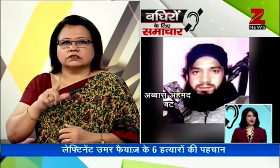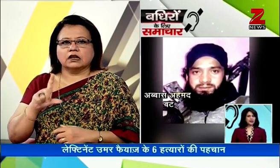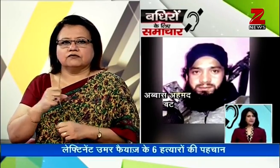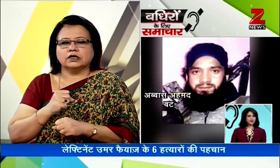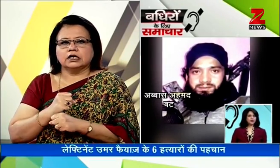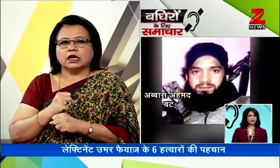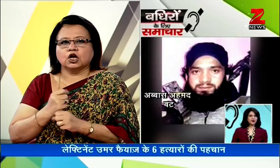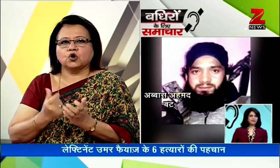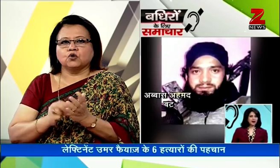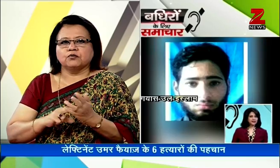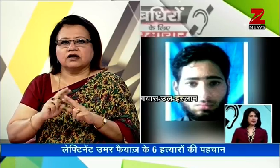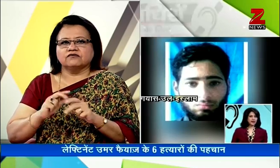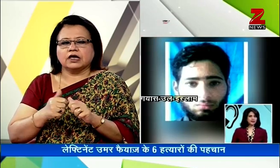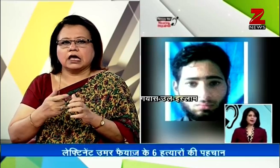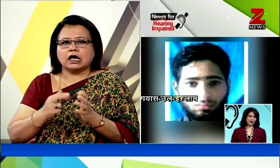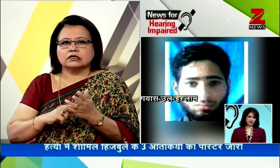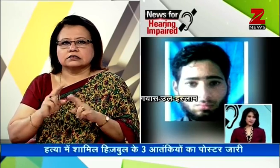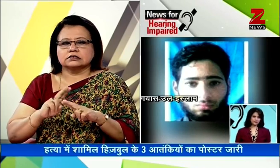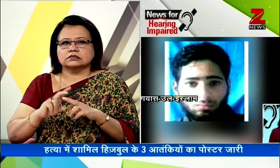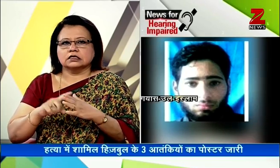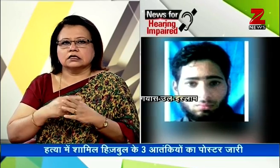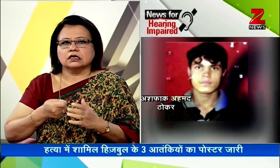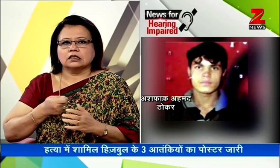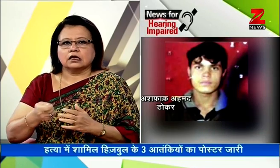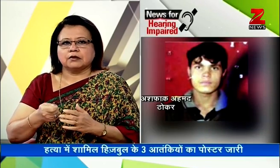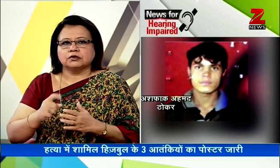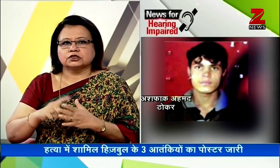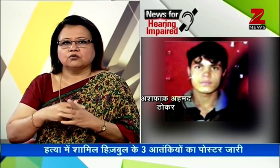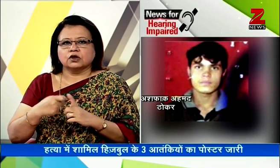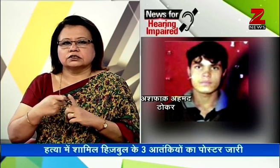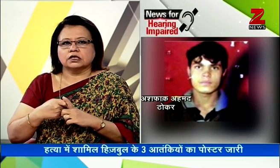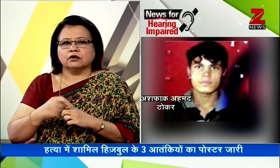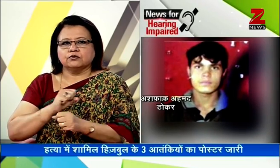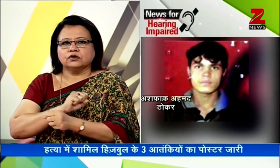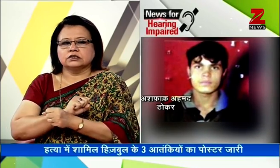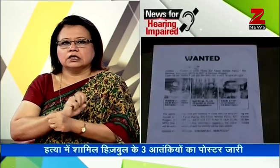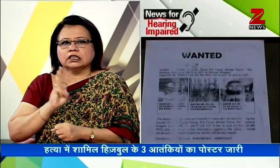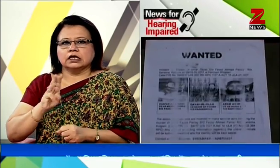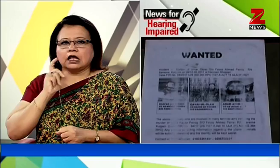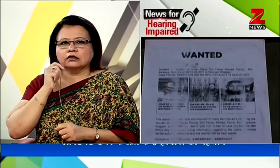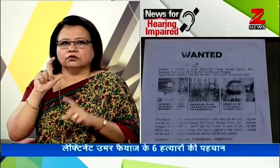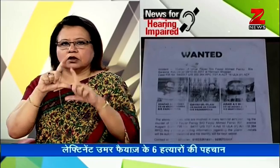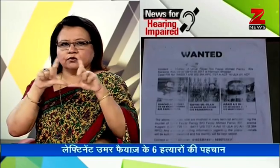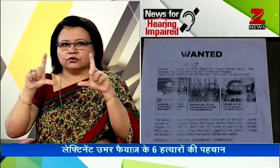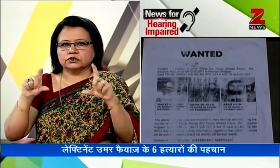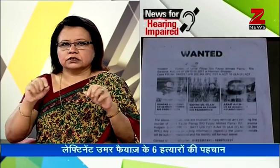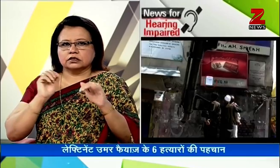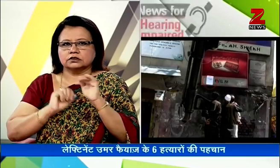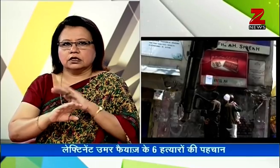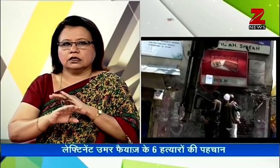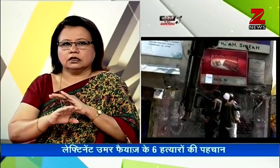सैन्य अधिकारी लेफ्टिनेंट उमर फयाज की हत्या के मामले में जम्मू कश्मीर पुलिस ने तीन आतंकियों के पोस्टर जारी किए हैं।